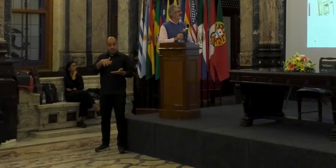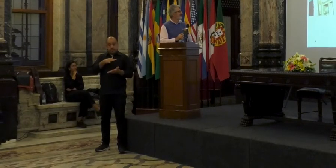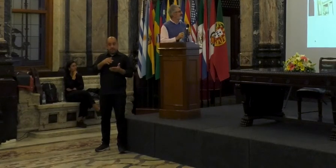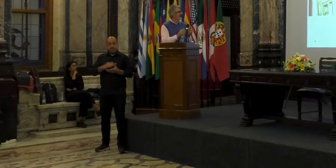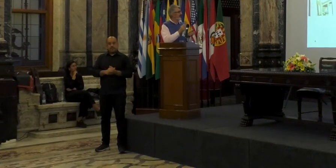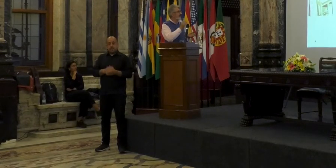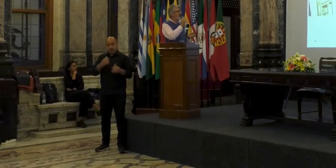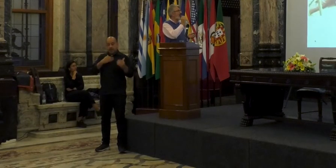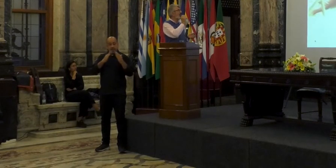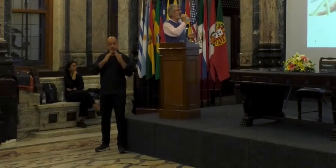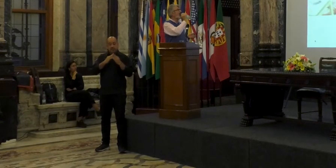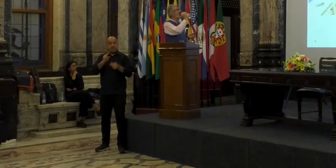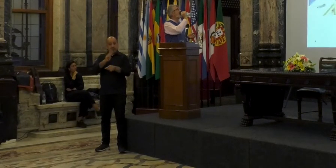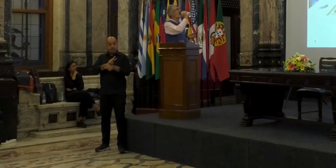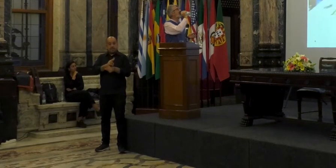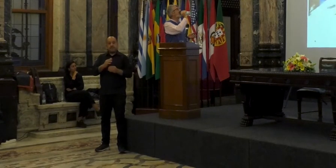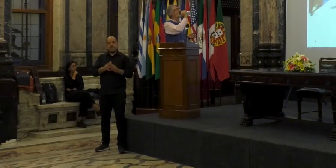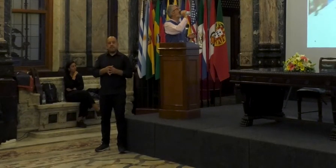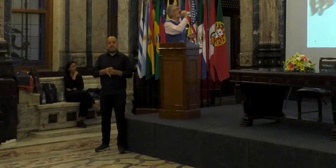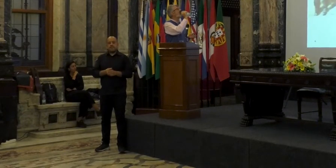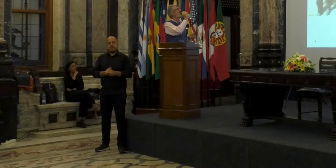es nuestra casa.